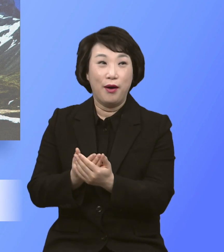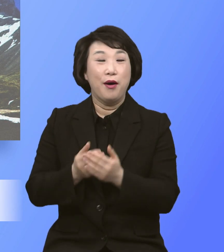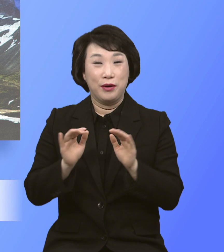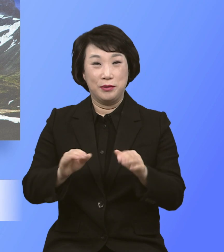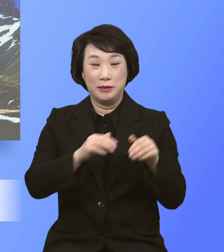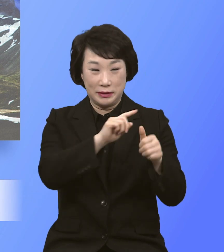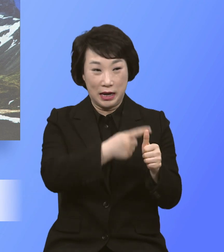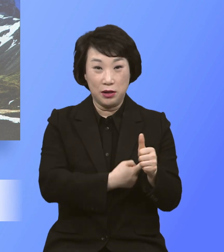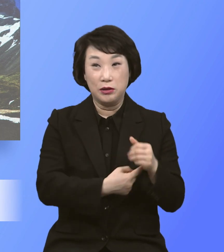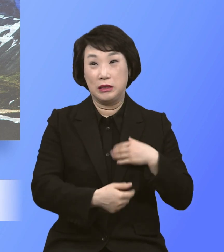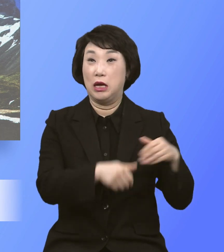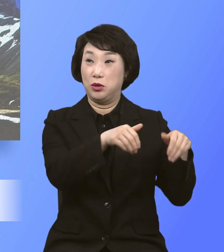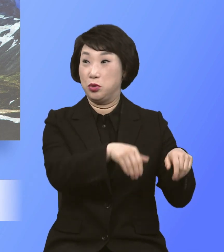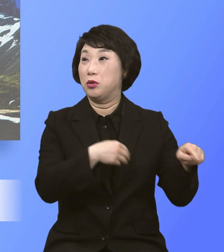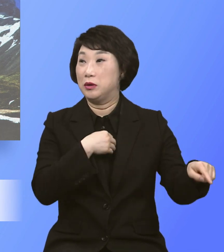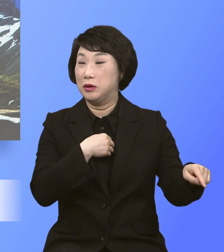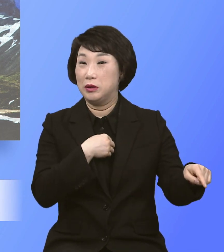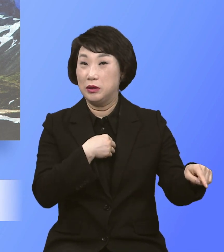그러면 내 하인이